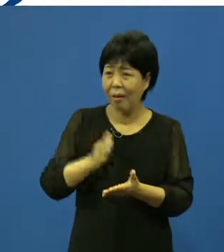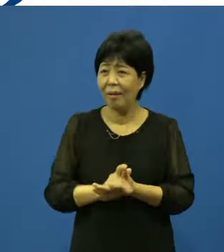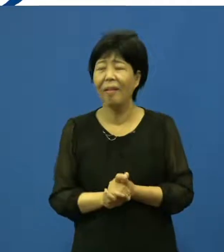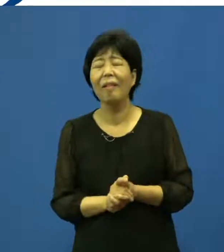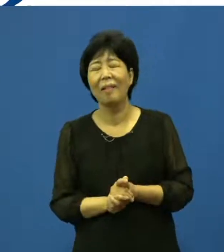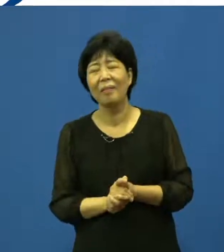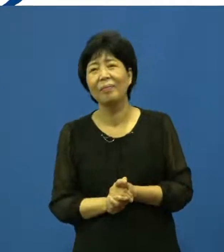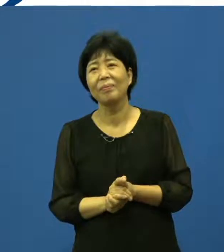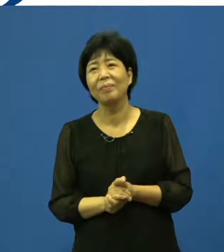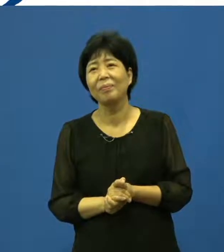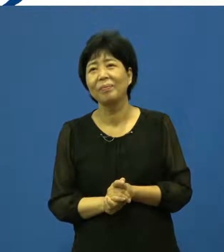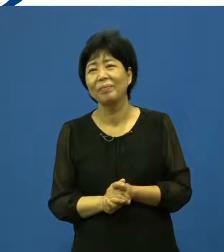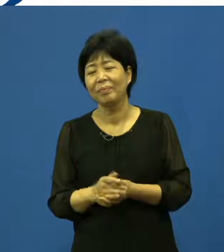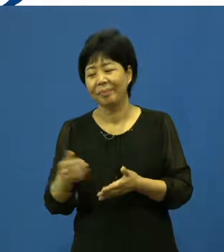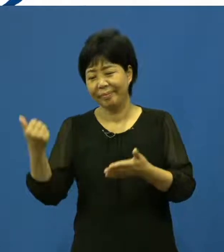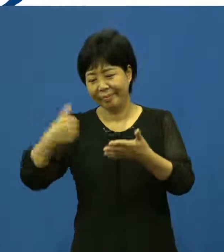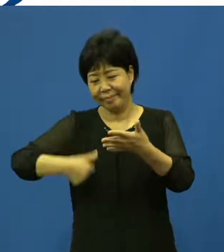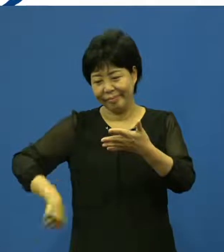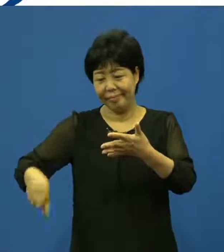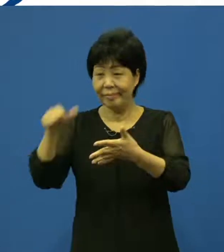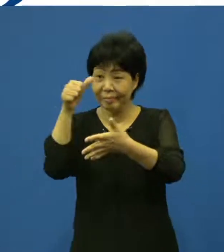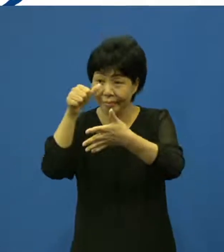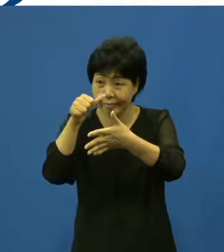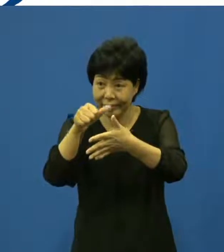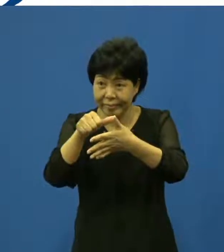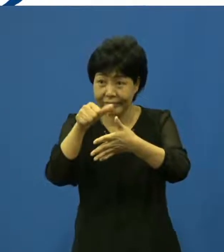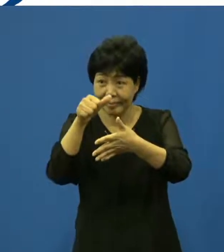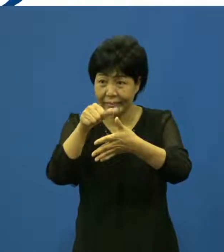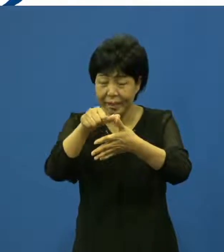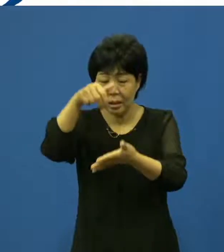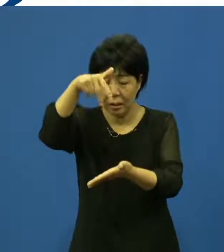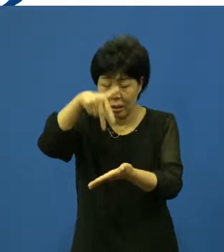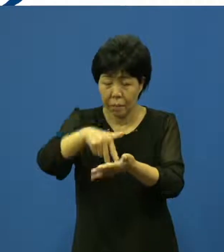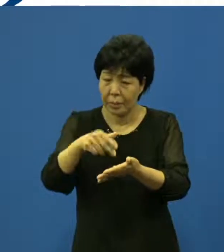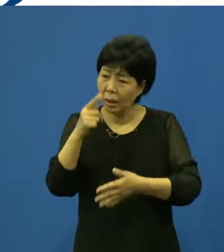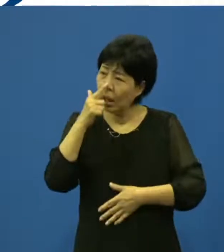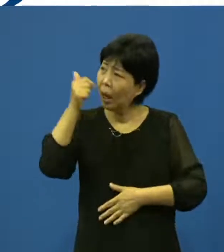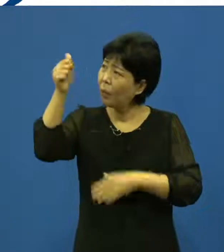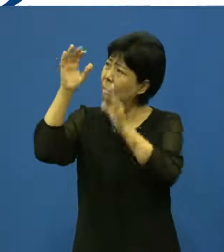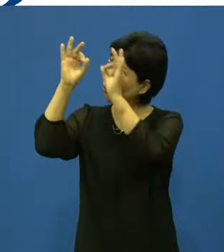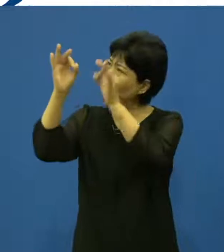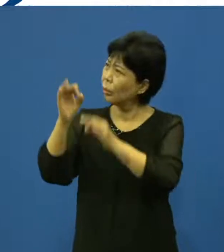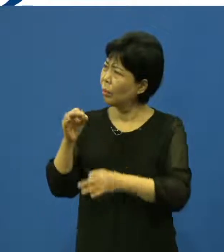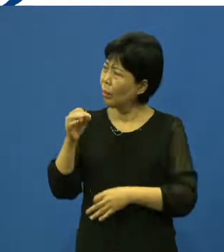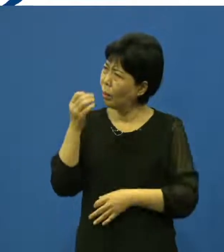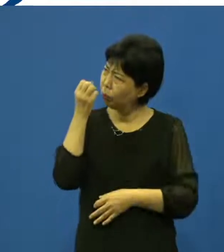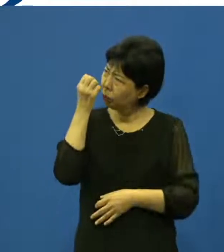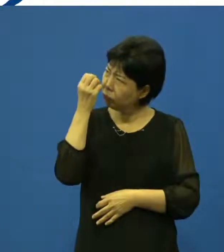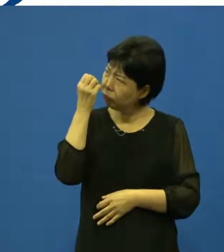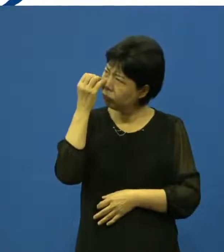이 큰아들이 이 아버지를 보니까 이 아버지가 이게 이상하다고